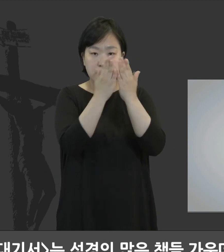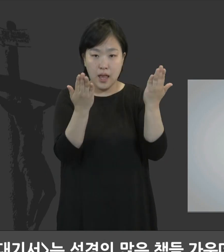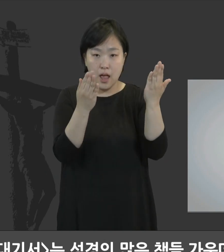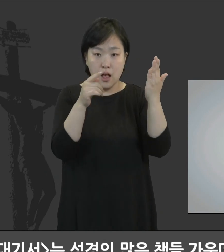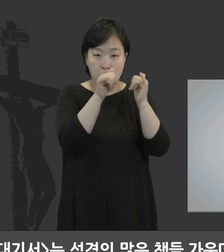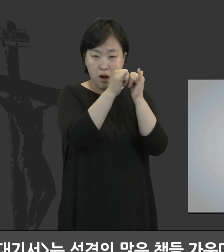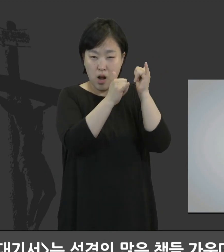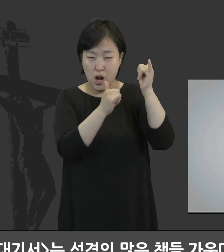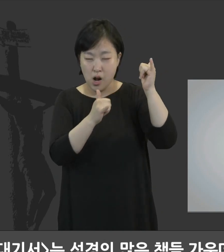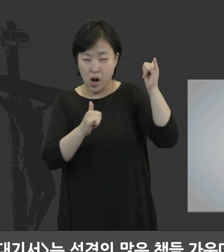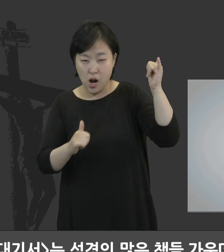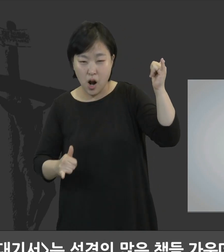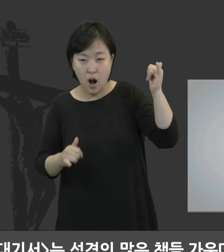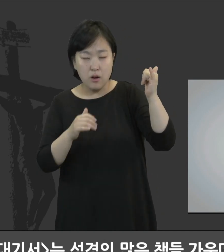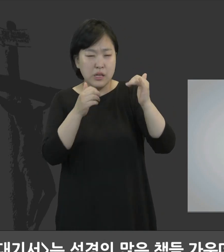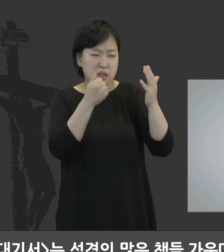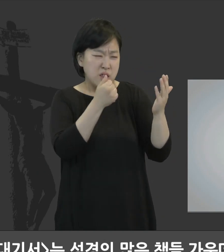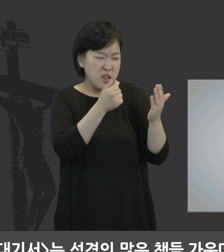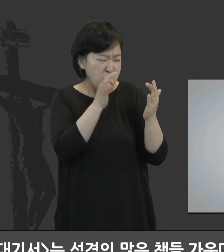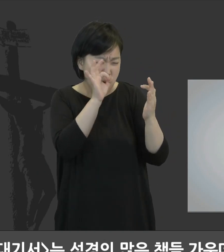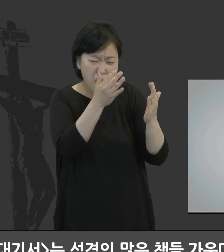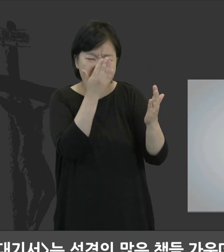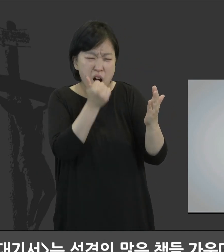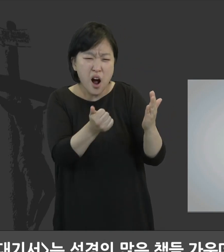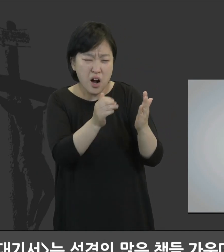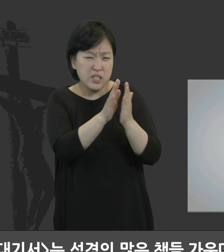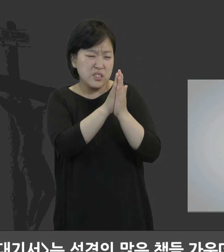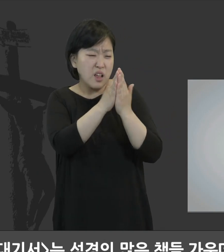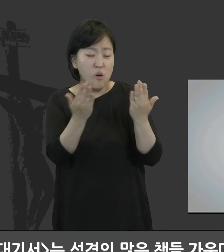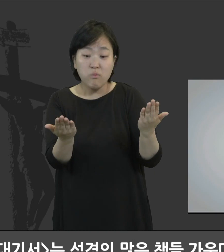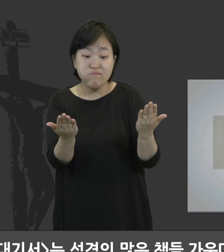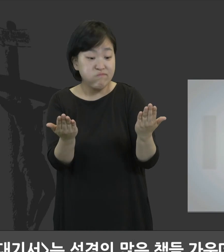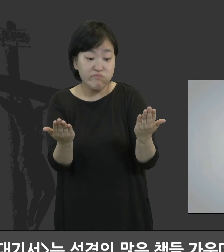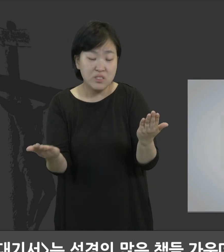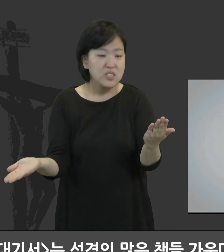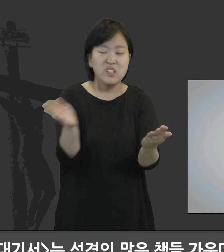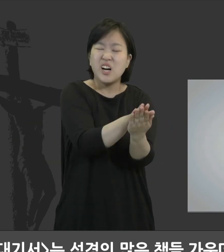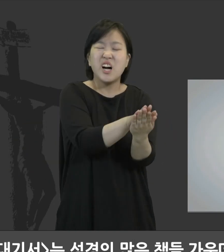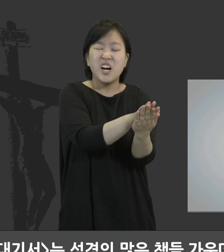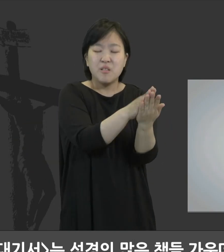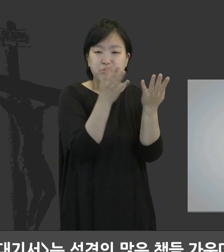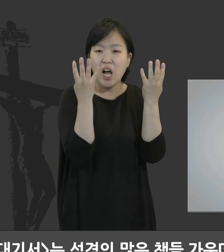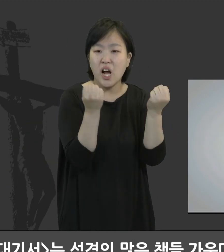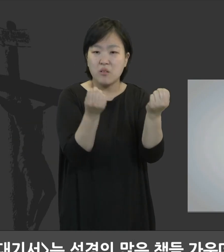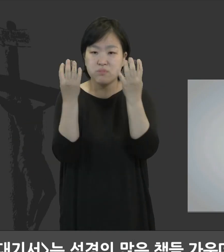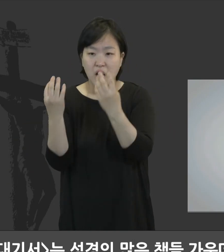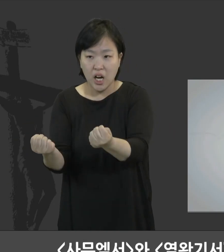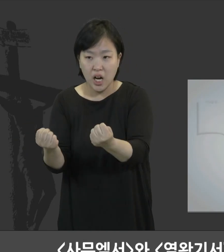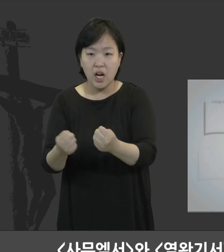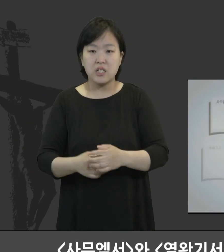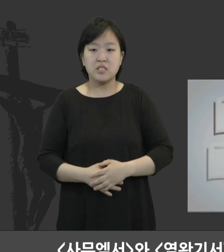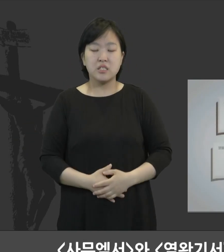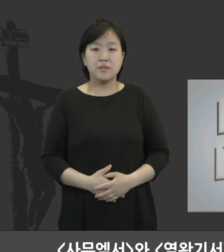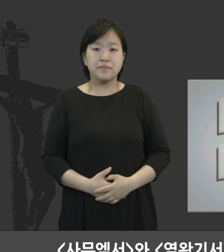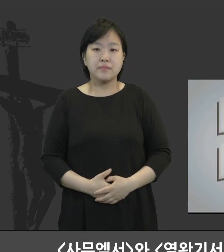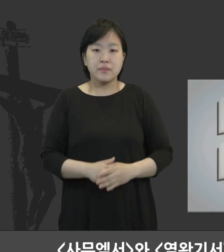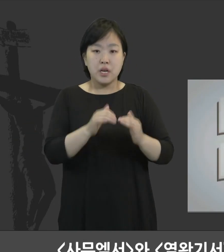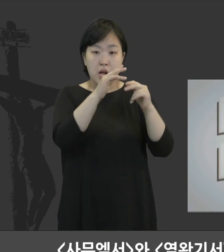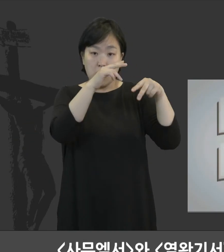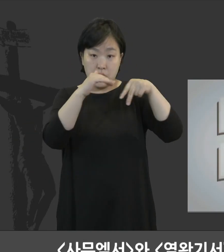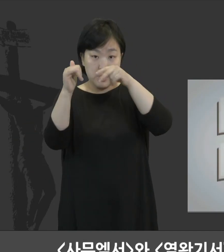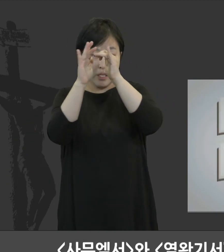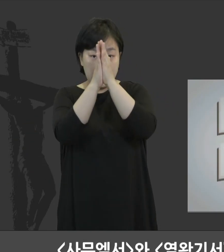역대기서는 성경의 많은 책들 가운데 중요하지 않은 책으로 오랜 기간 부당하게 취급돼 왔습니다.